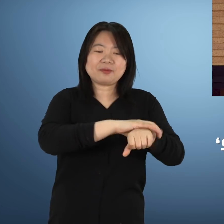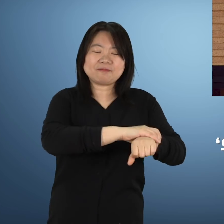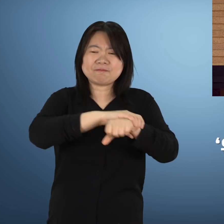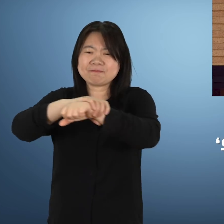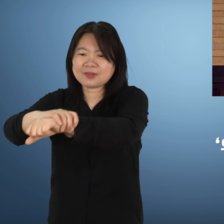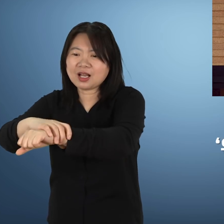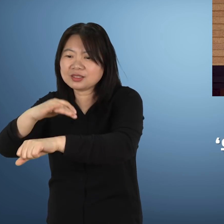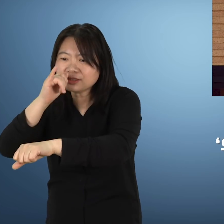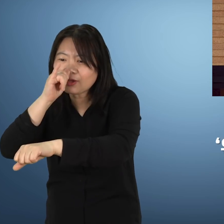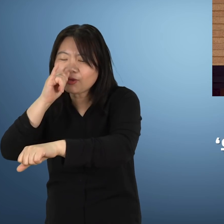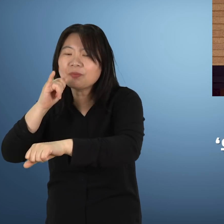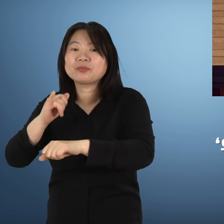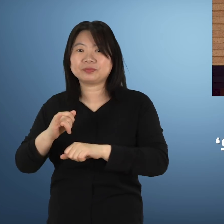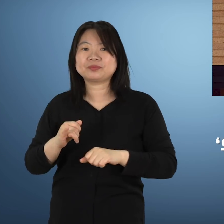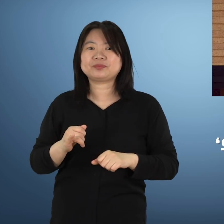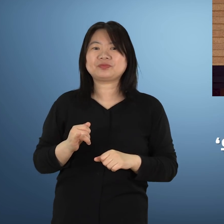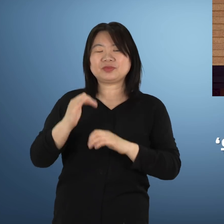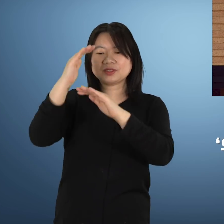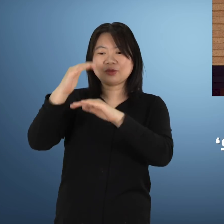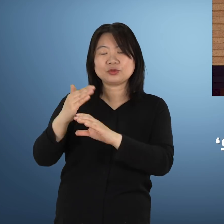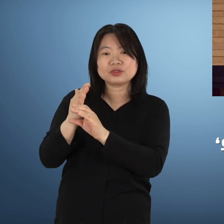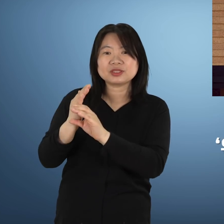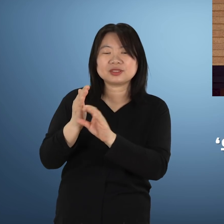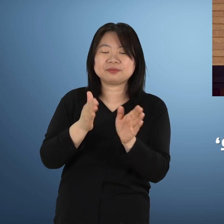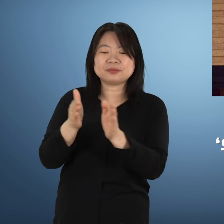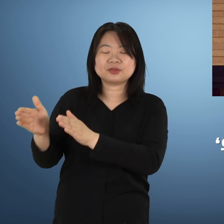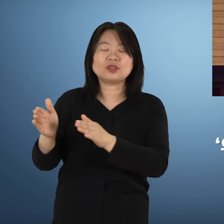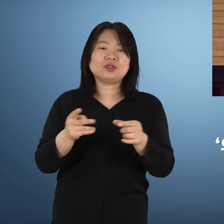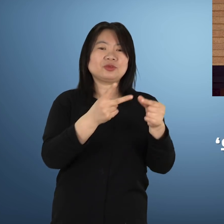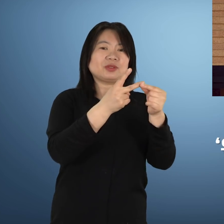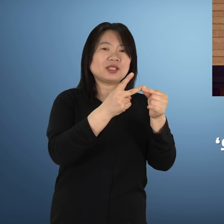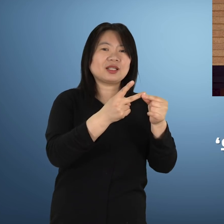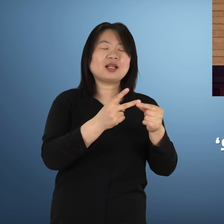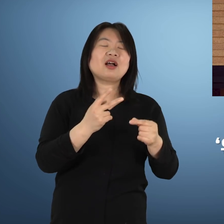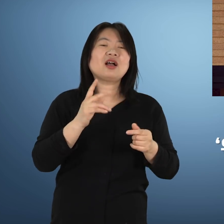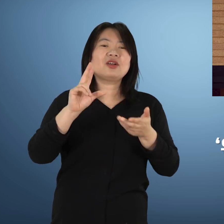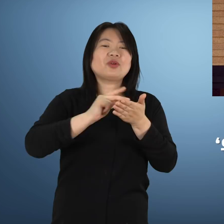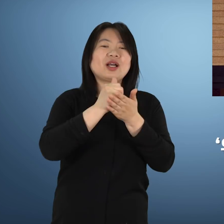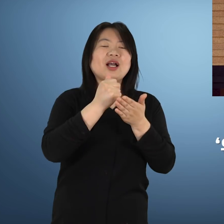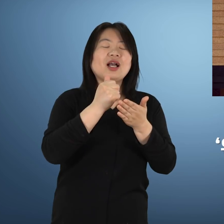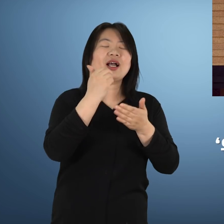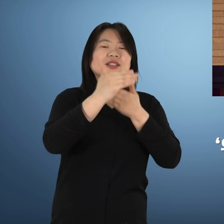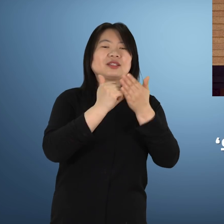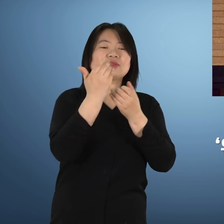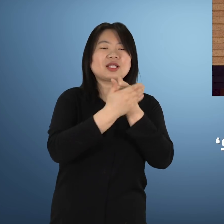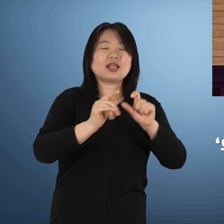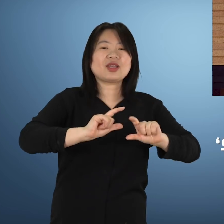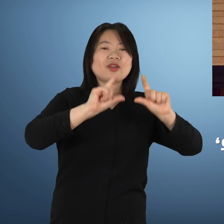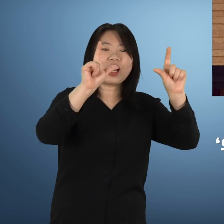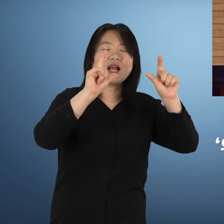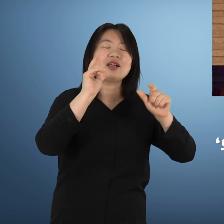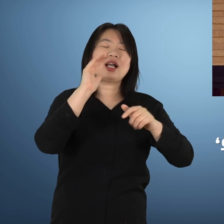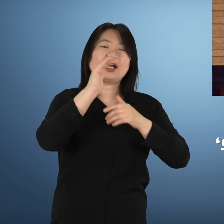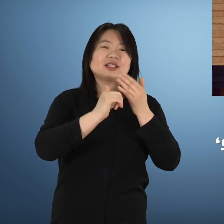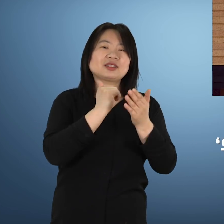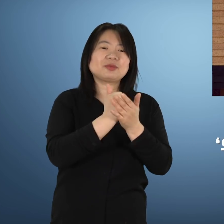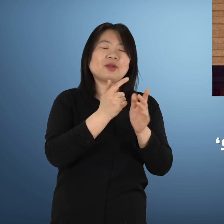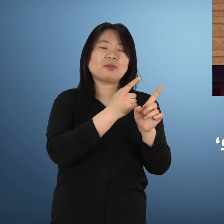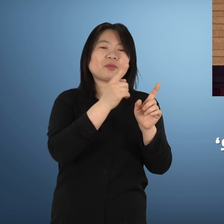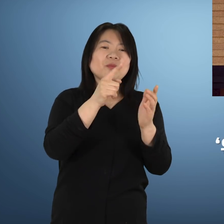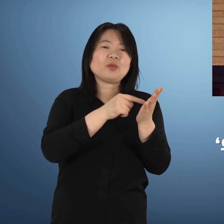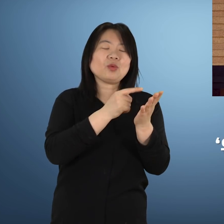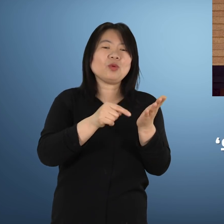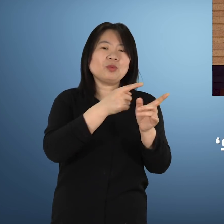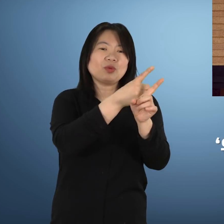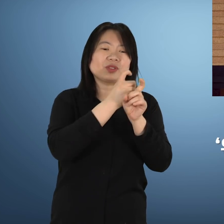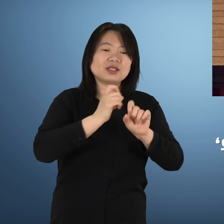여호와의 은혜의 해와 우리 하나님의 보복의 날을 선포하여 모든 슬픈 자, 바로